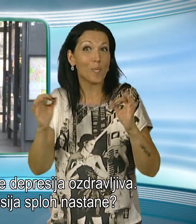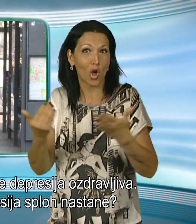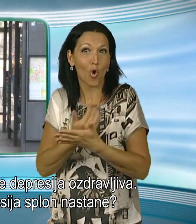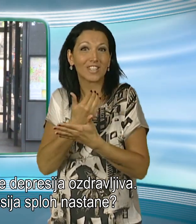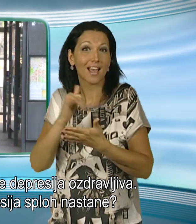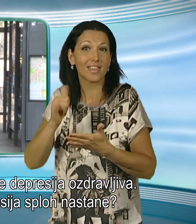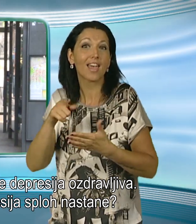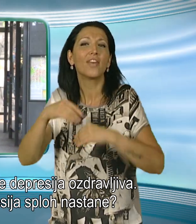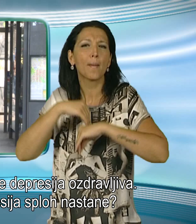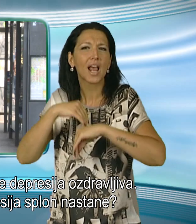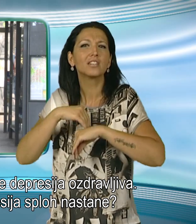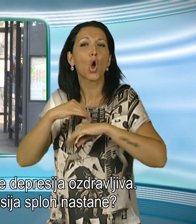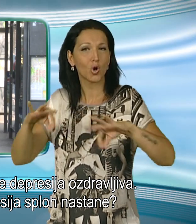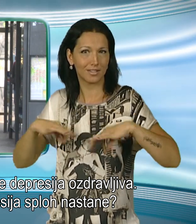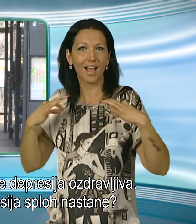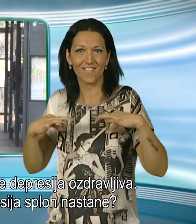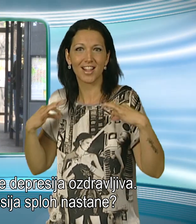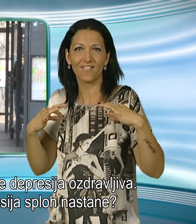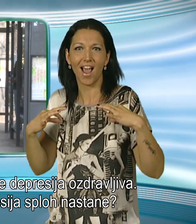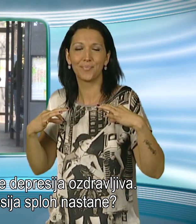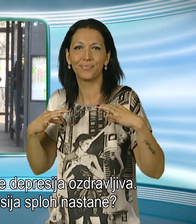Dobra novica je, da je depresija ozdravljiva.